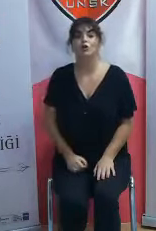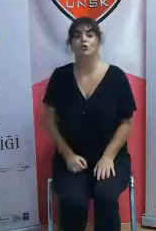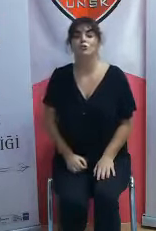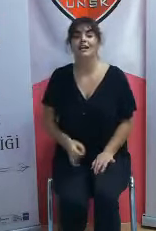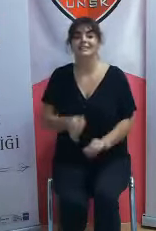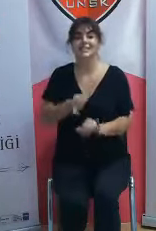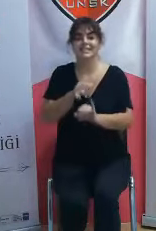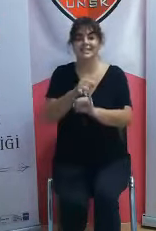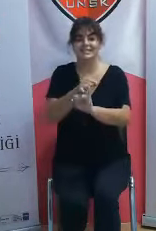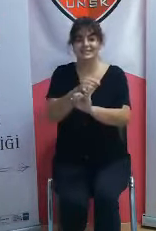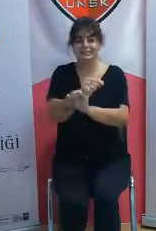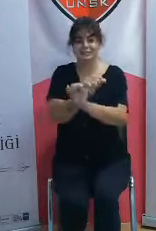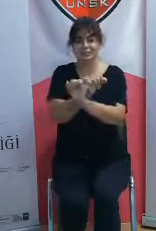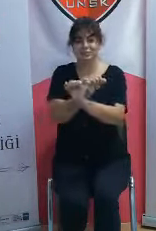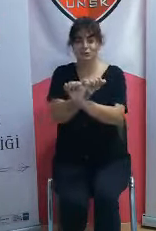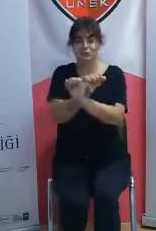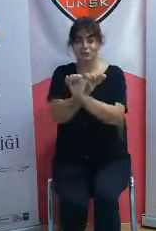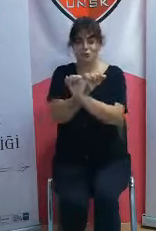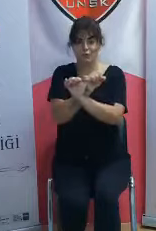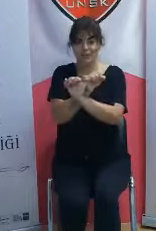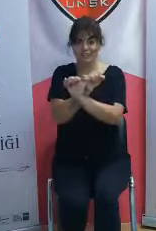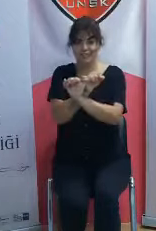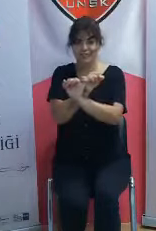Cumartesi. Cumartesi.